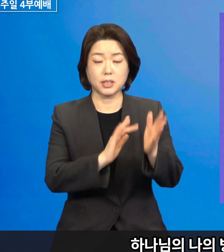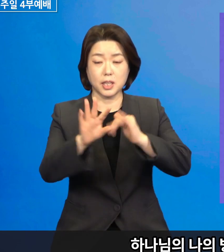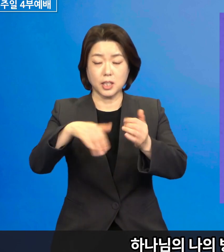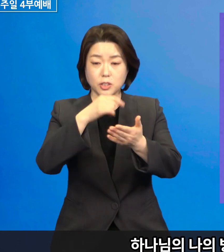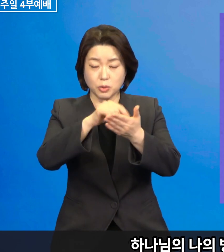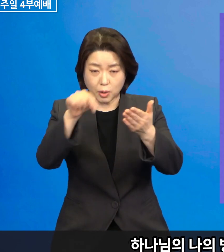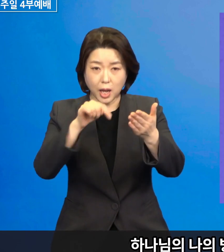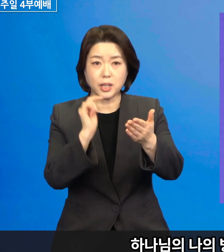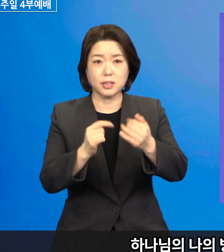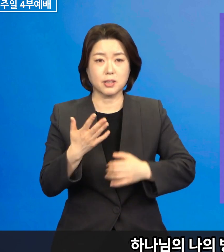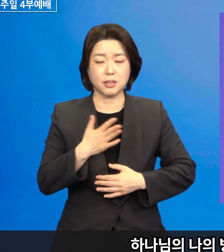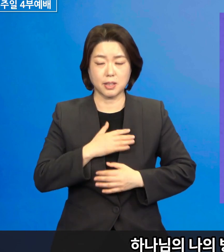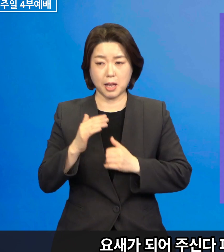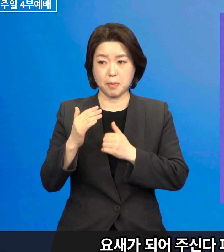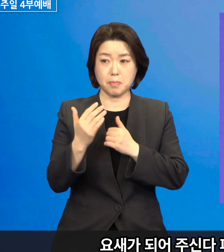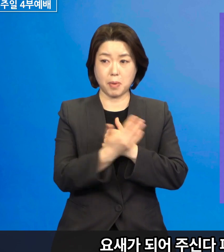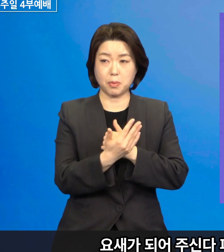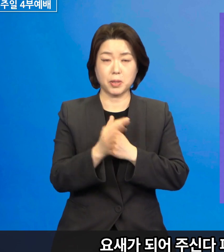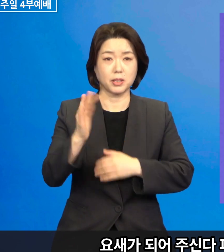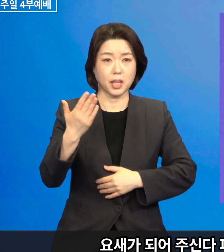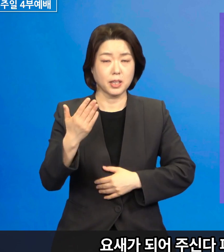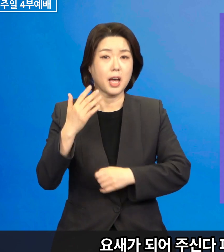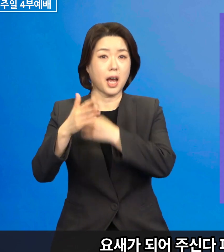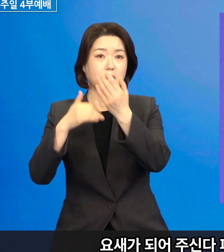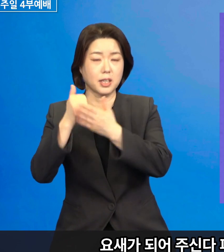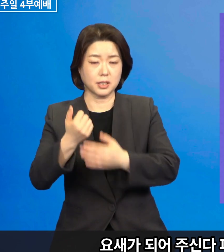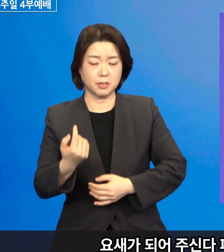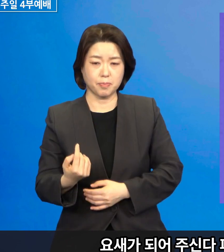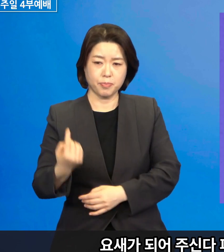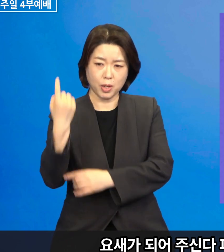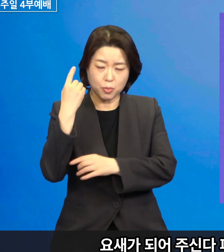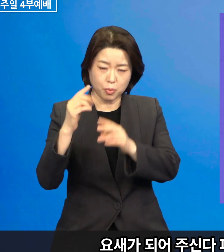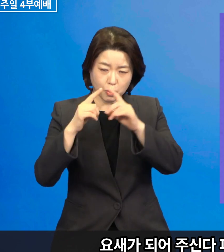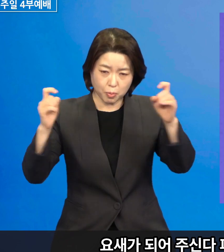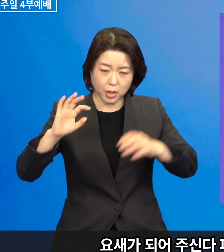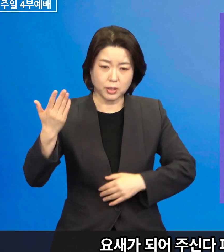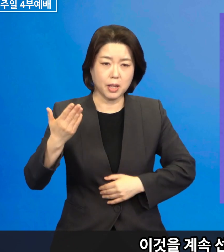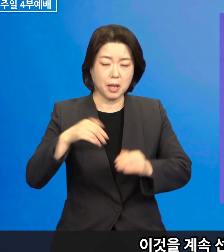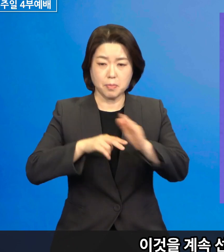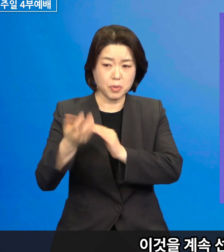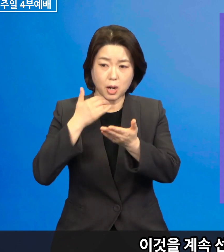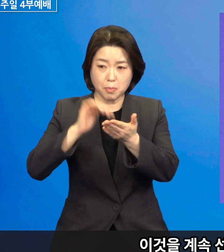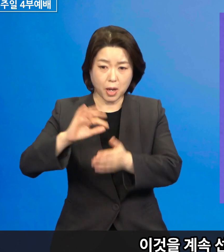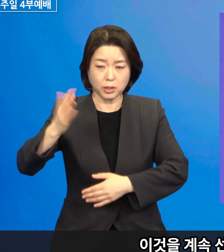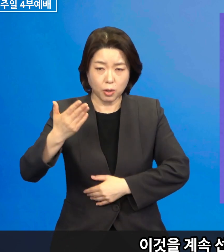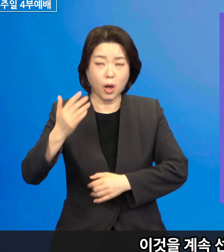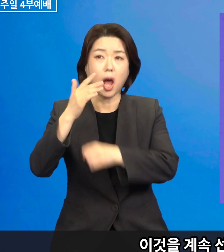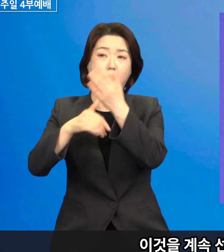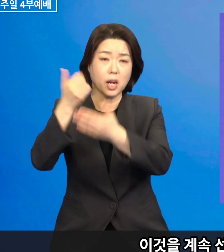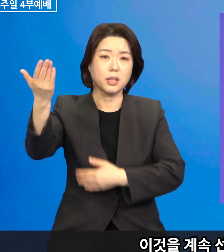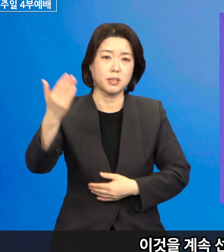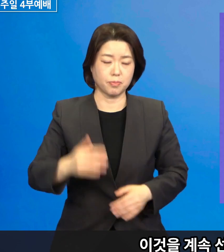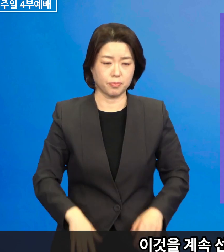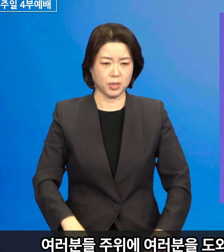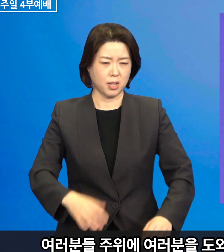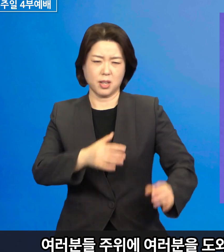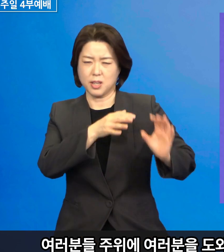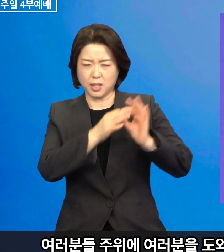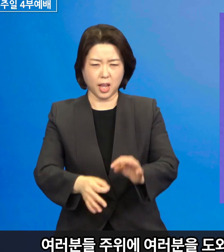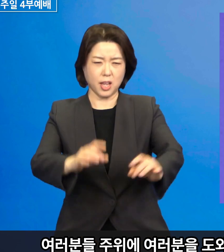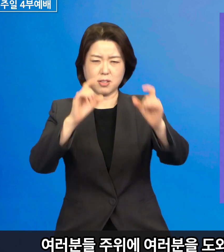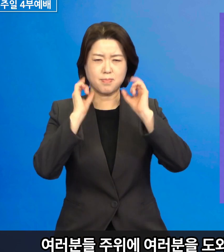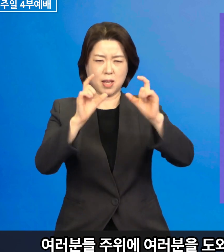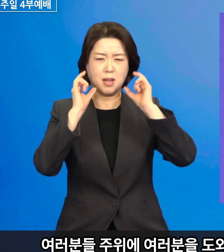안에서 하나님이 나의 방패가 되어주신다. 요새가 되어주신다. 피할 바위가 되어주신다. 이것을 계속 선포하는 것입니다.